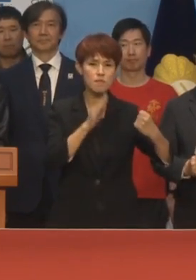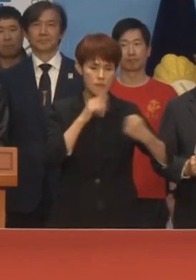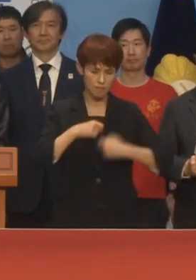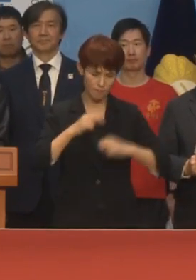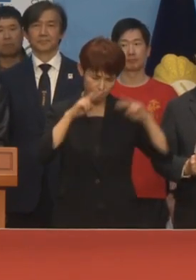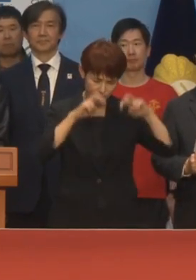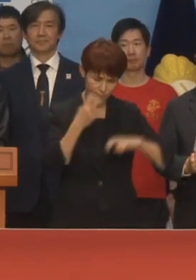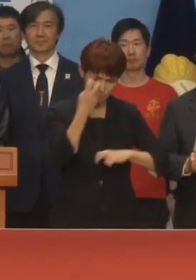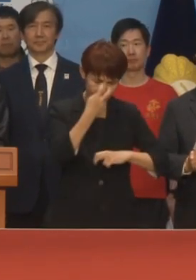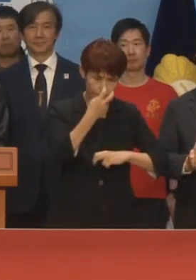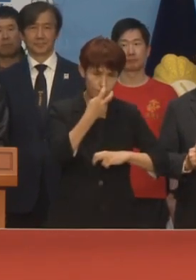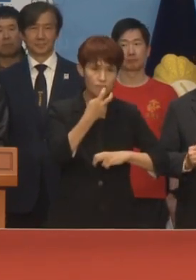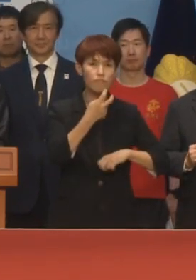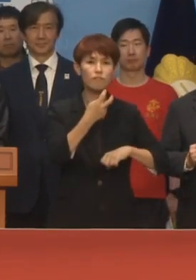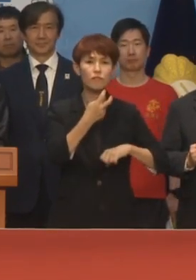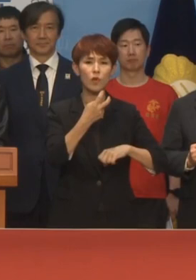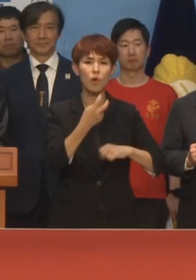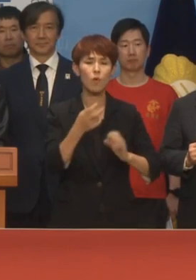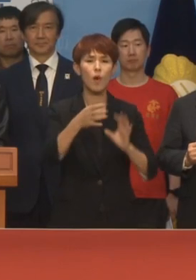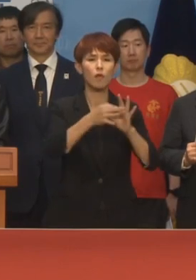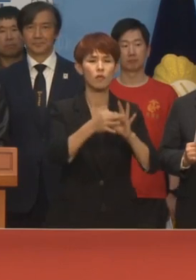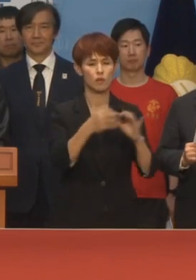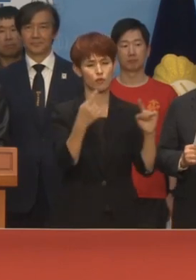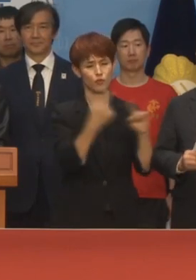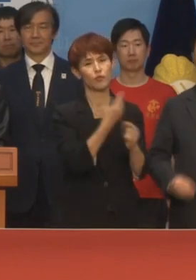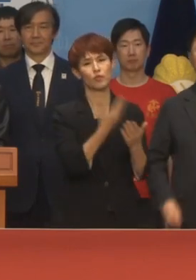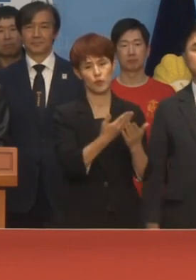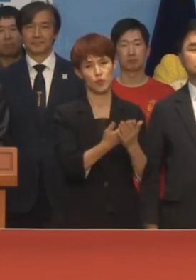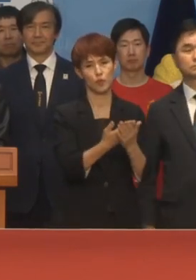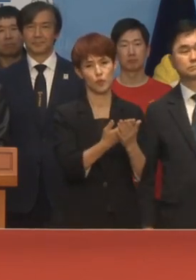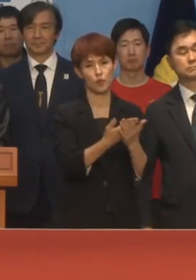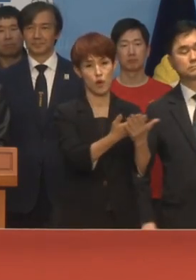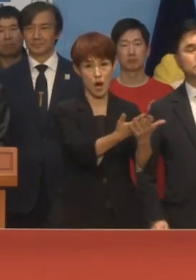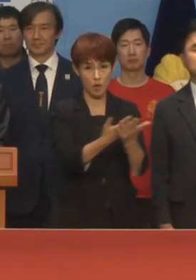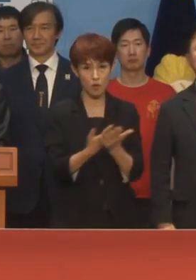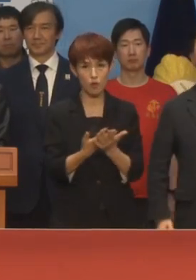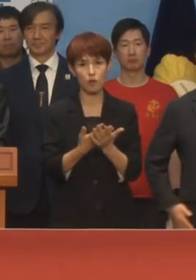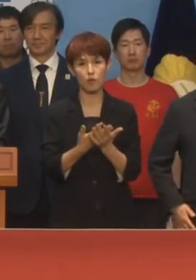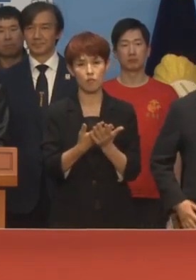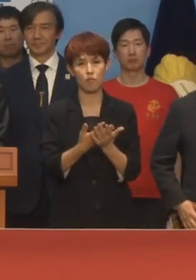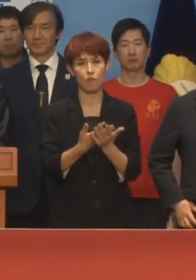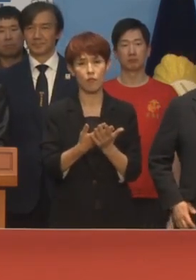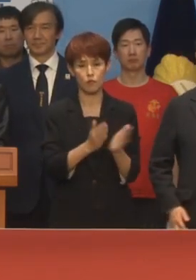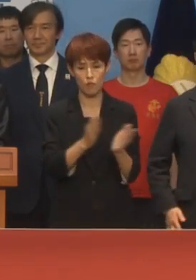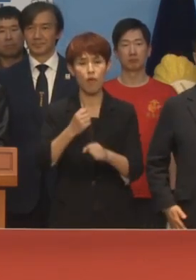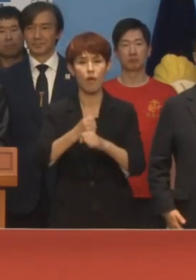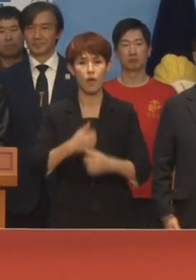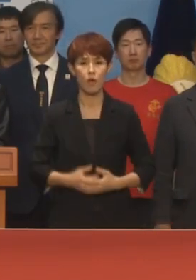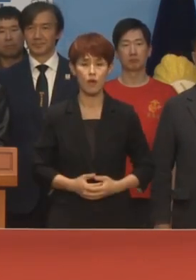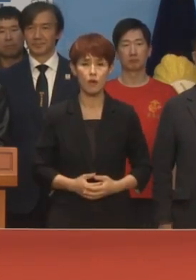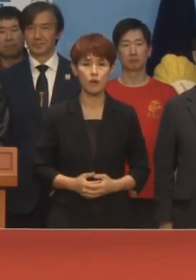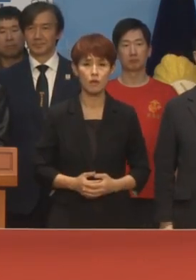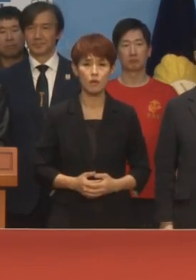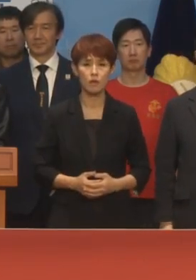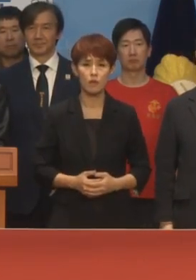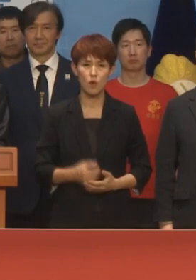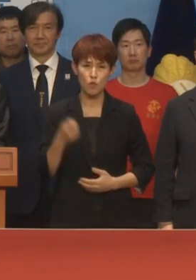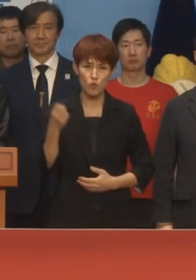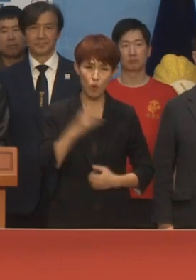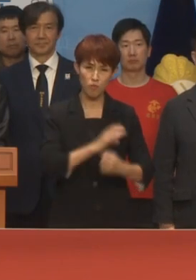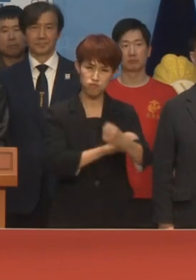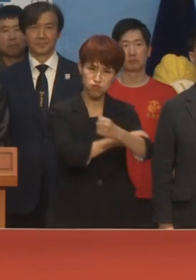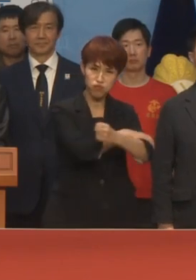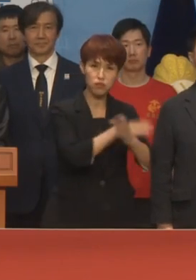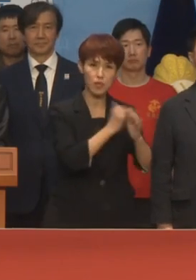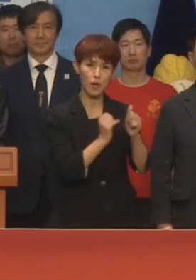되는 방향으로 수정안을 내주십시오. 그 수정안을 바탕으로 표결하면 될 것 아닙니까? 근데 지금 또다시 권력자에게 줄